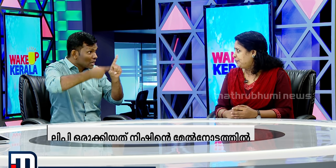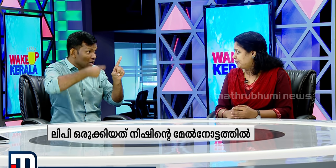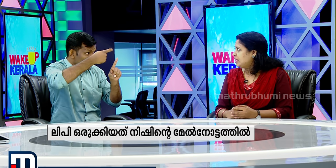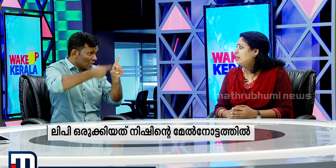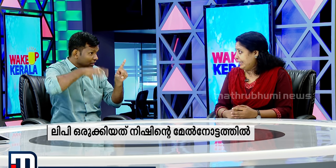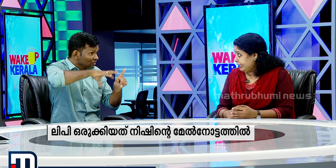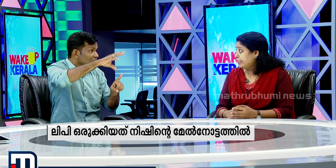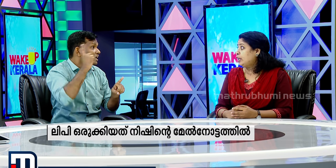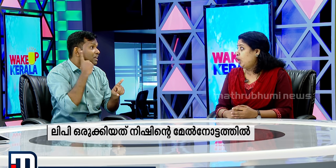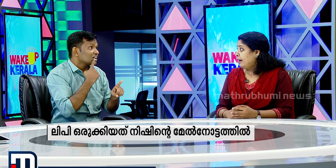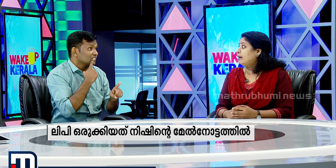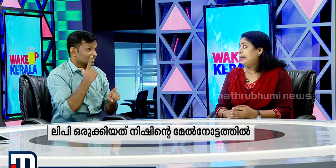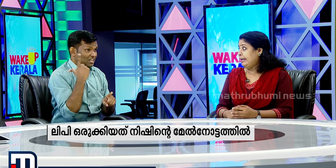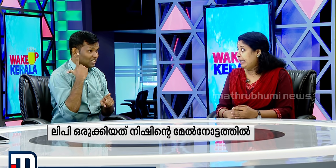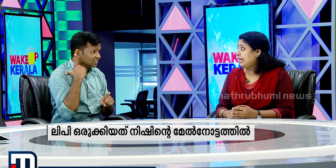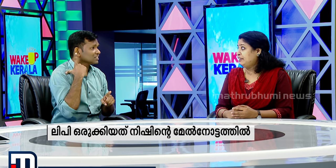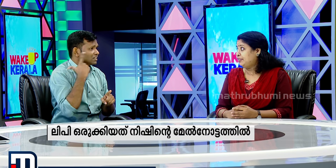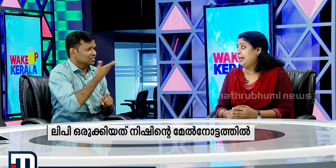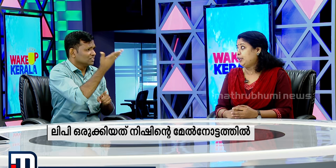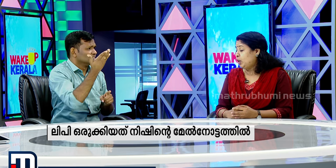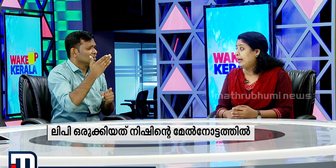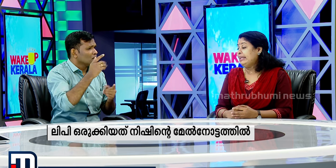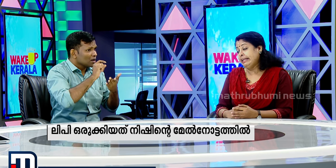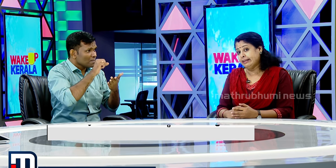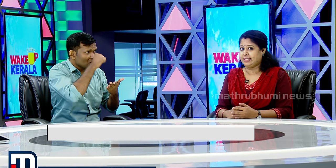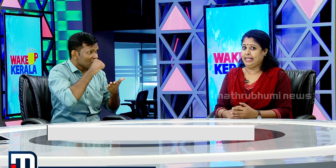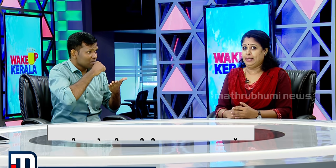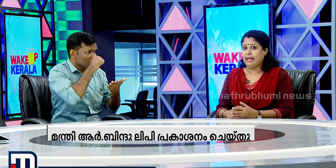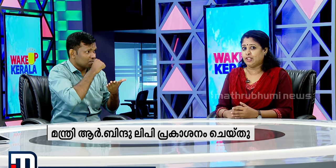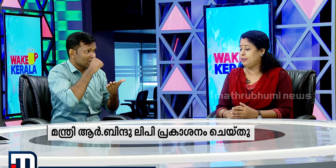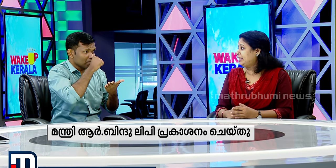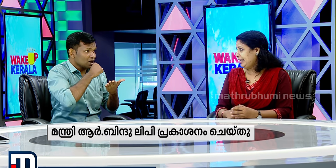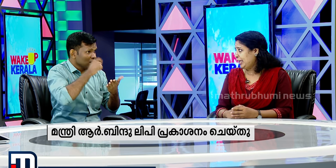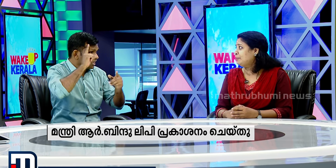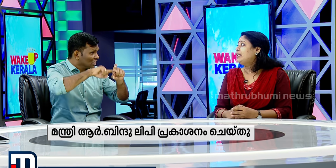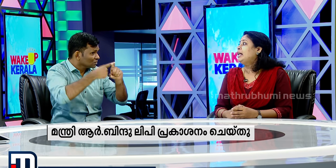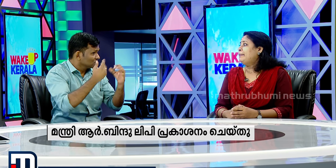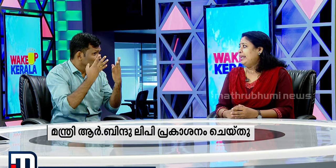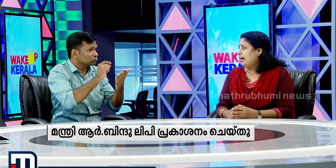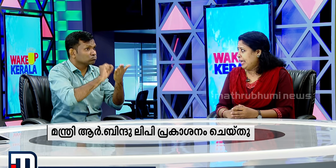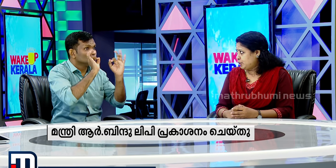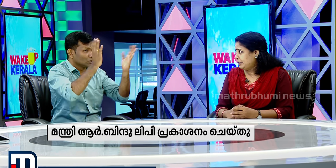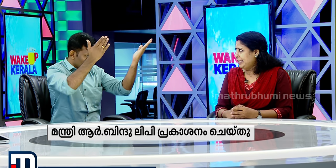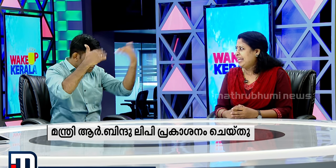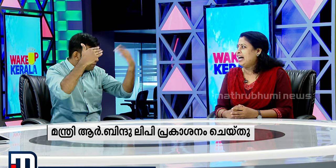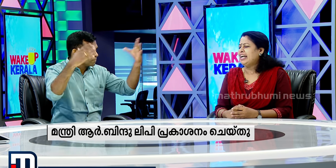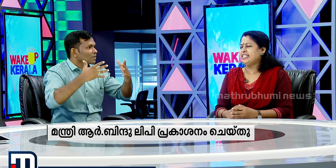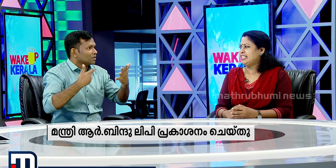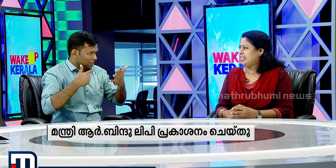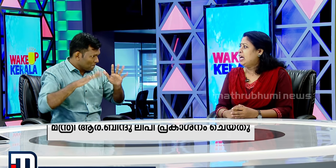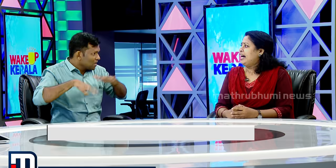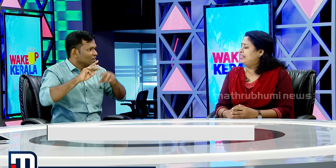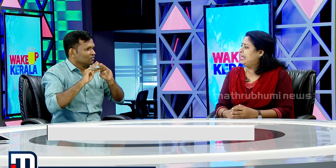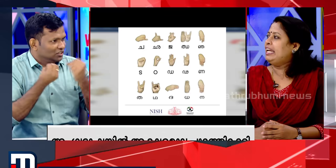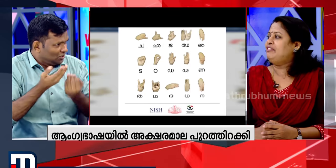നടത്തി കേരളത്തിലുള്ള എല്ലാ ഡെഫായിട്ടുള്ള ലീഡേഴ്സിനെയും എക്സ്പേർട്ടിനെയും മലയാള എക്സ്പേർട്ടിനെയും